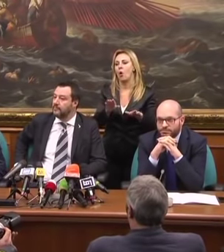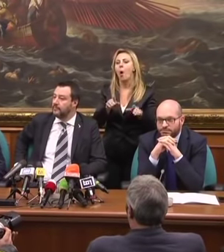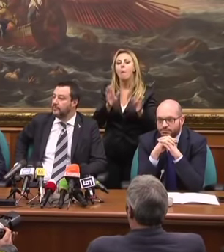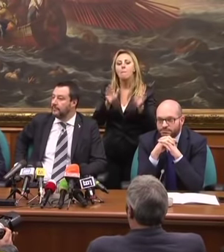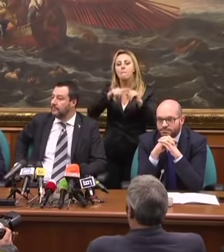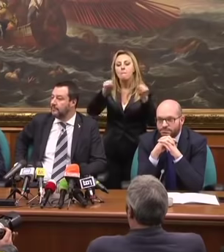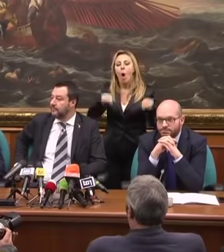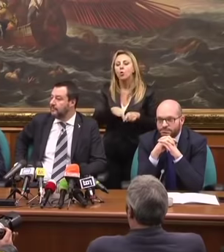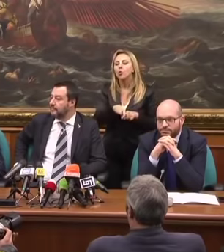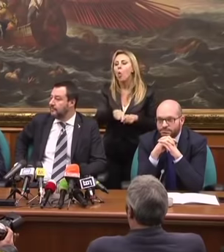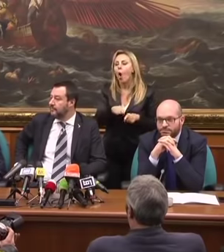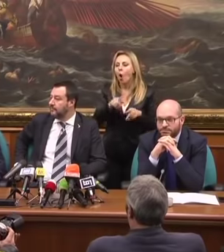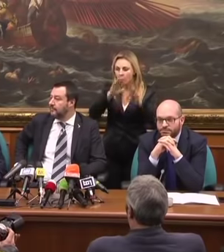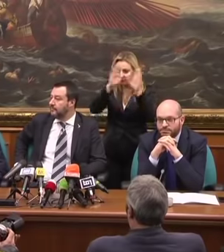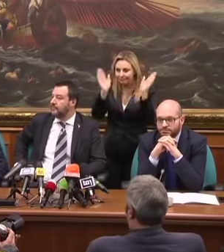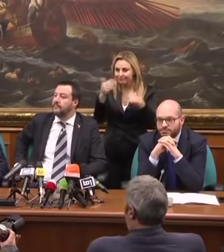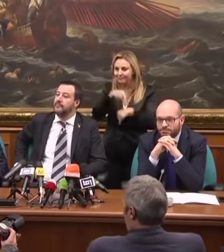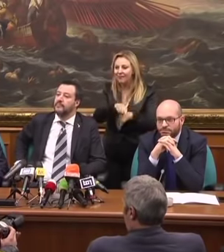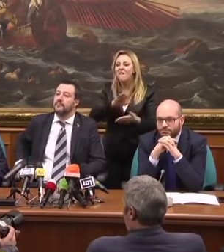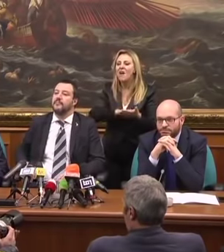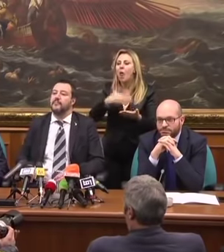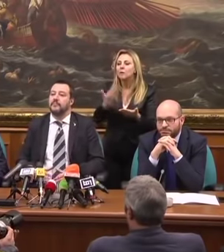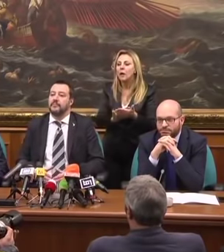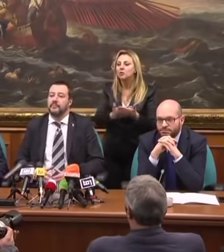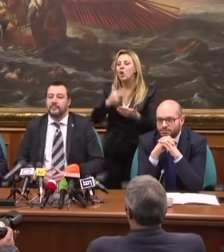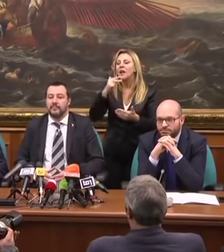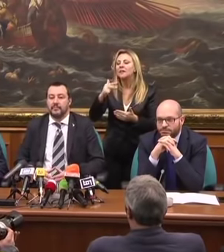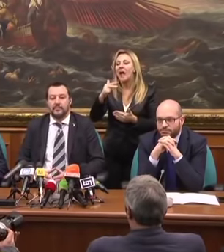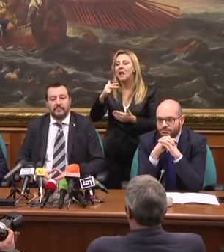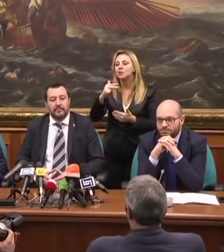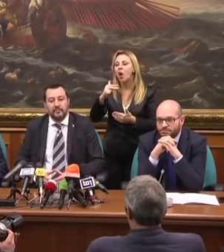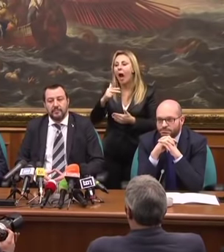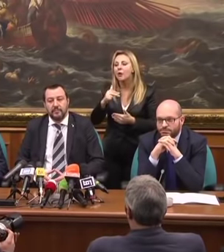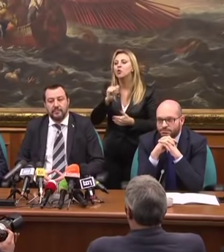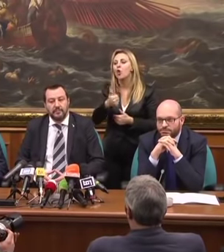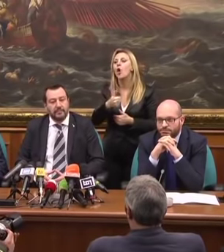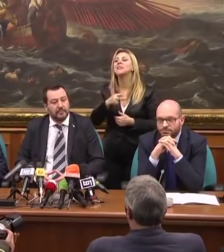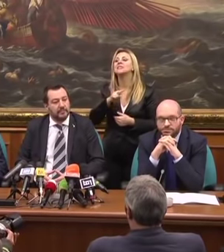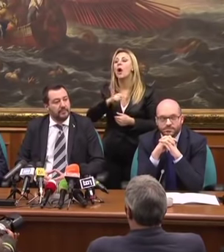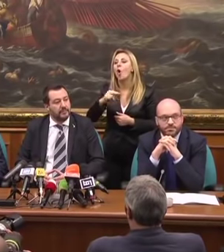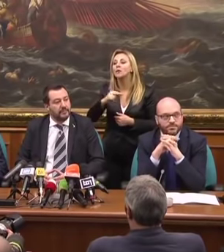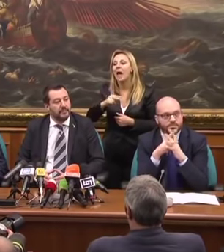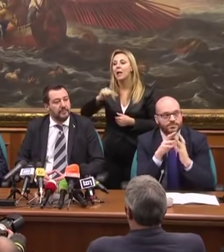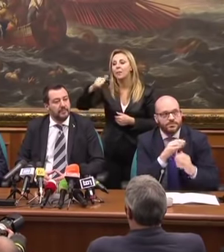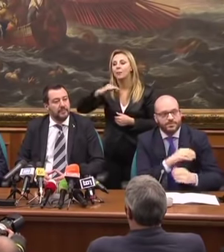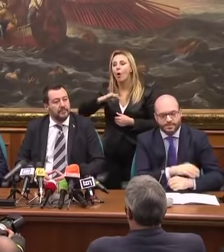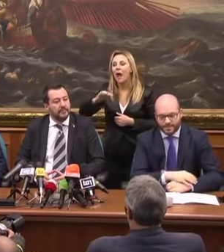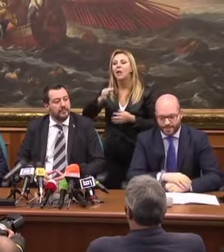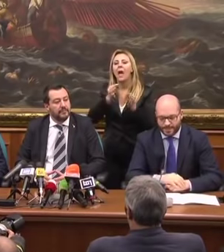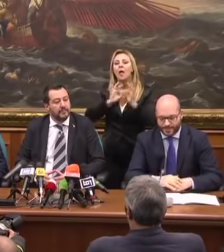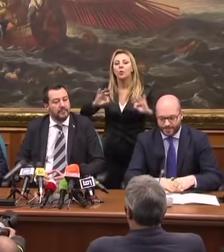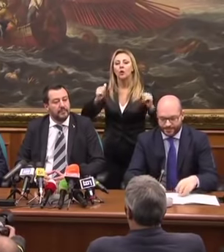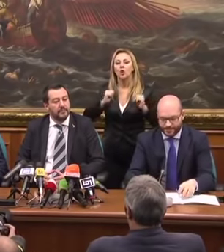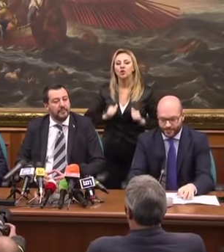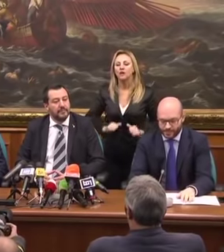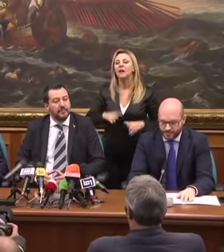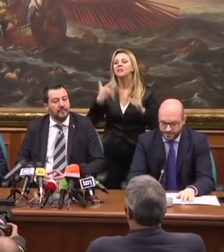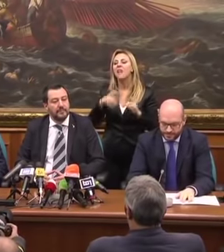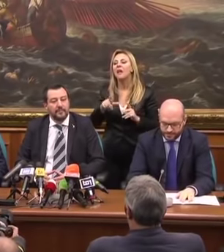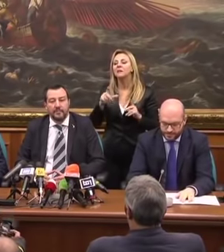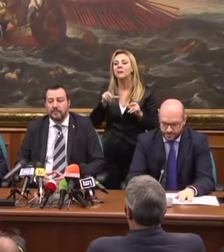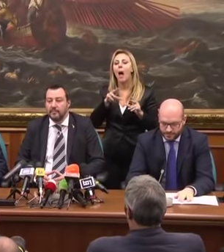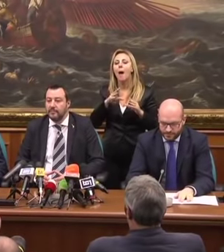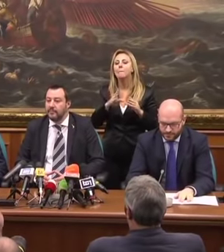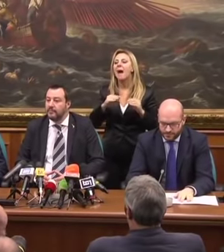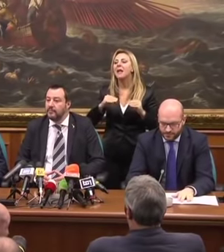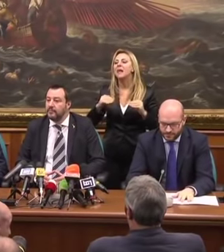dell'autonomia scolastica con valutazione dal terzo anno della secondaria di primo grado. L'educazione civica diventa materia di colloquio